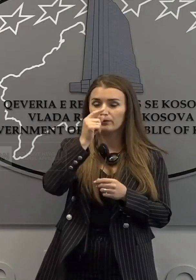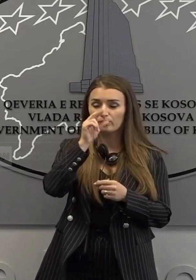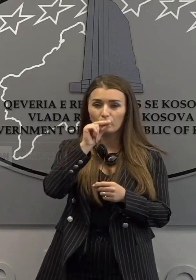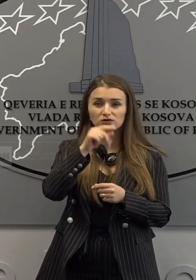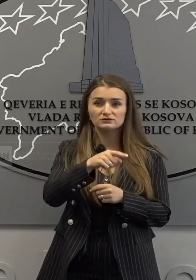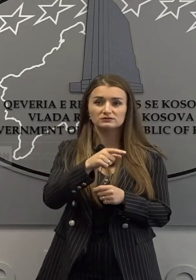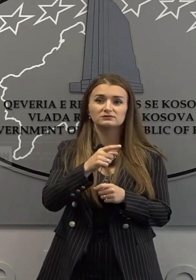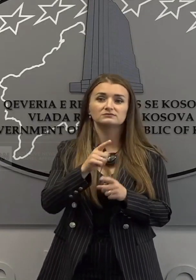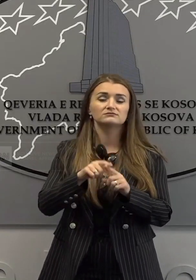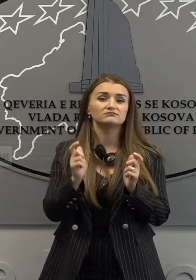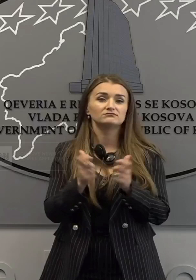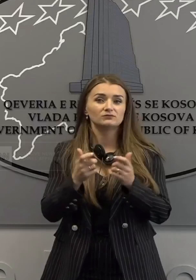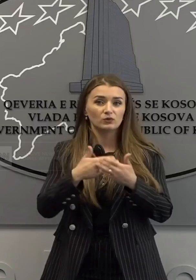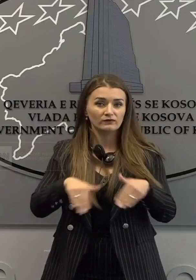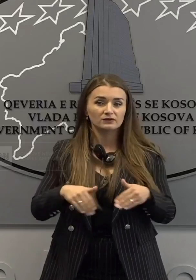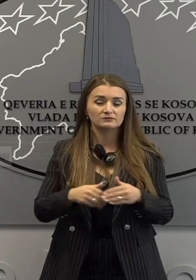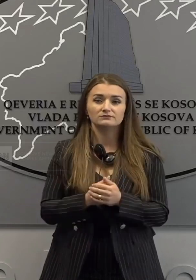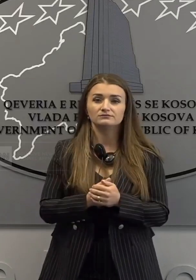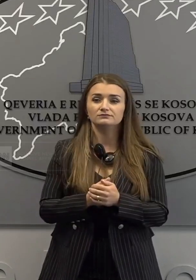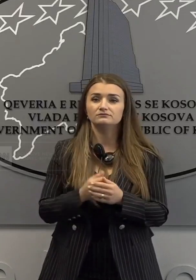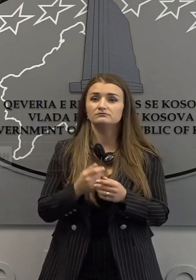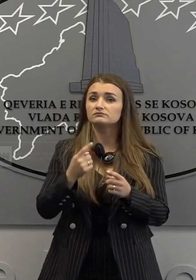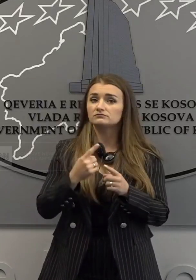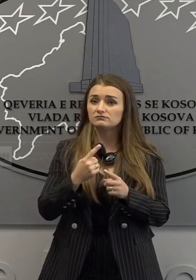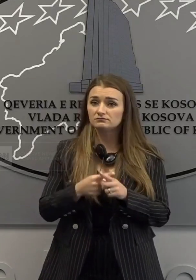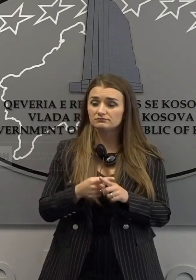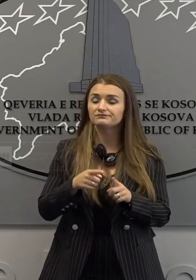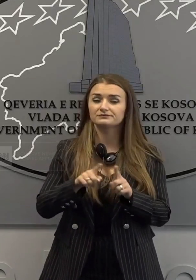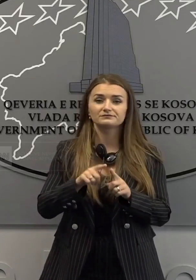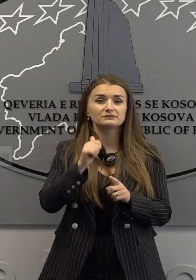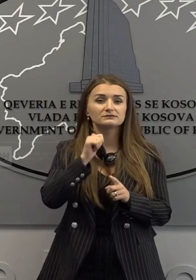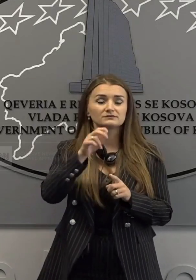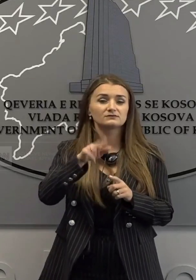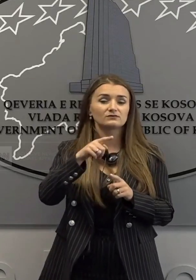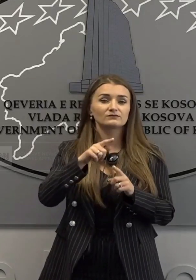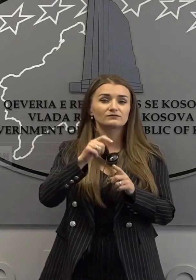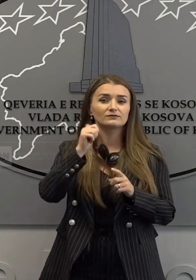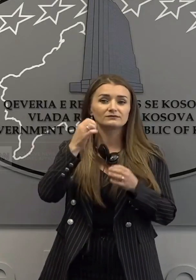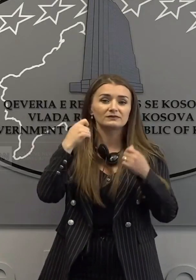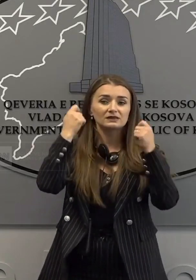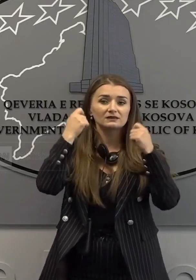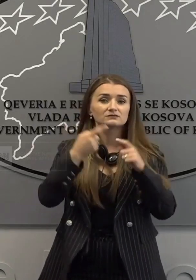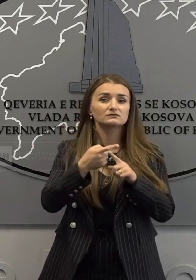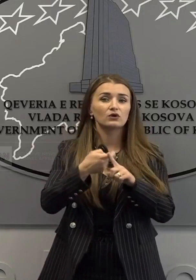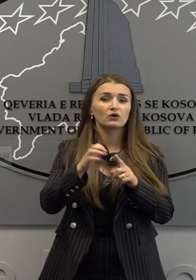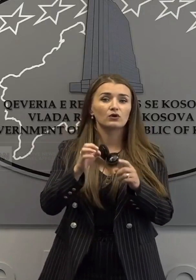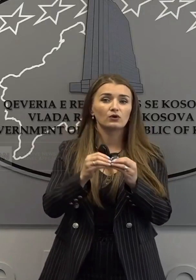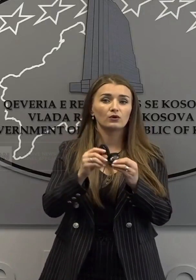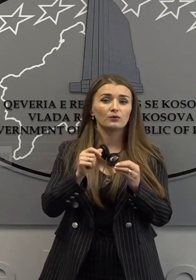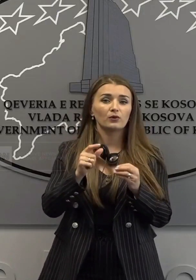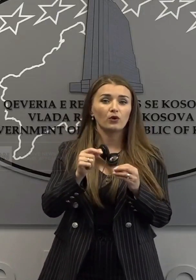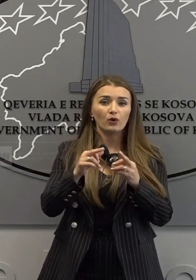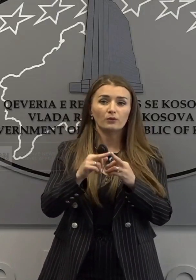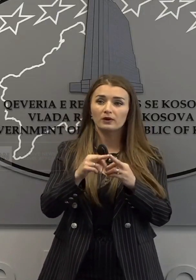edhe Shem Mustafës, dhe në ditëlindjen e një sitit special ushtarak Kobra, i cili kishte rëmbyer ata